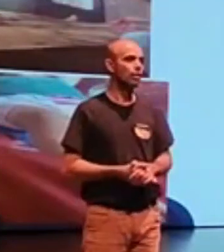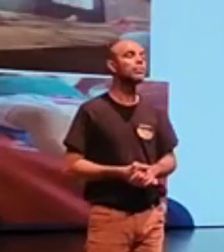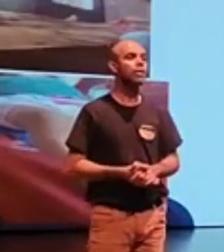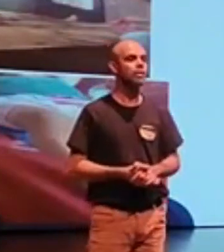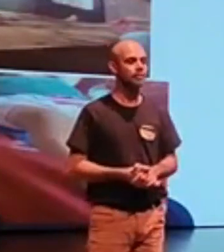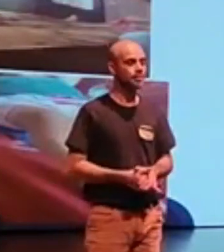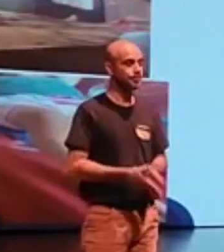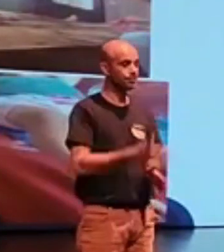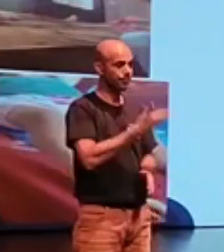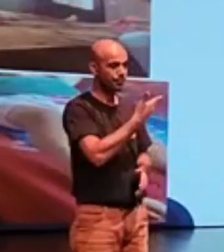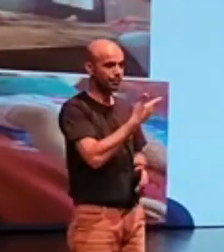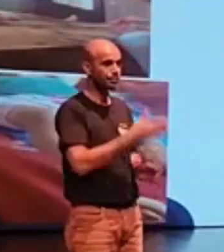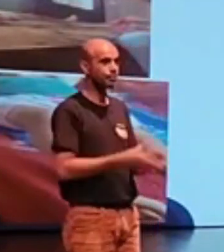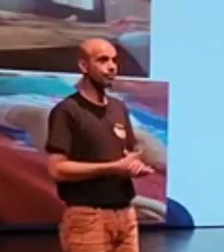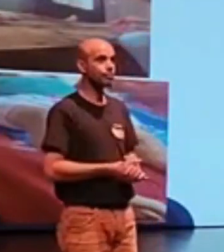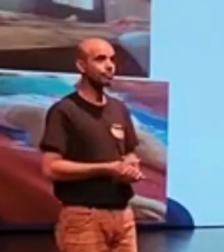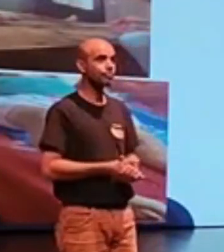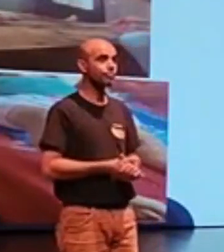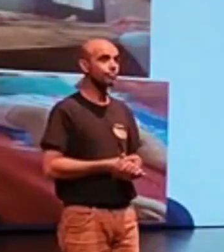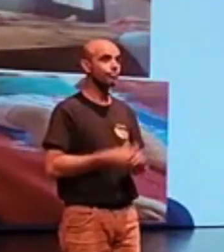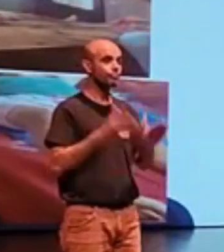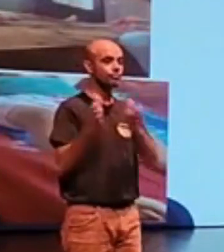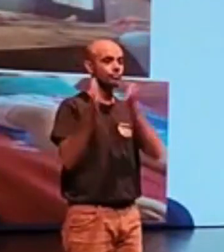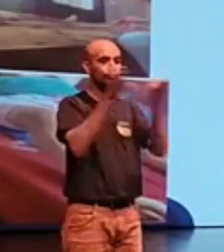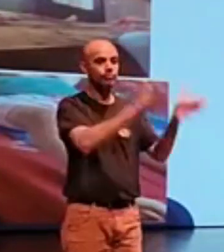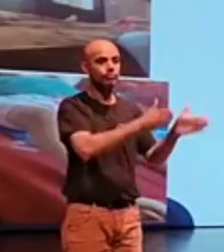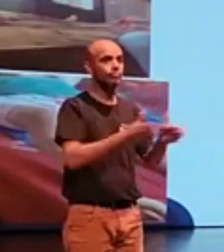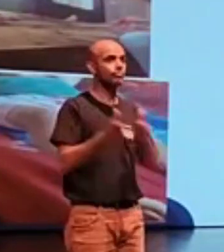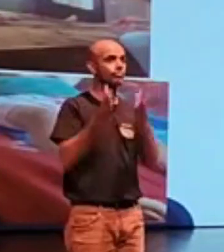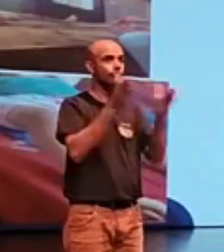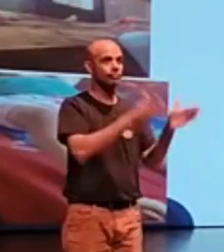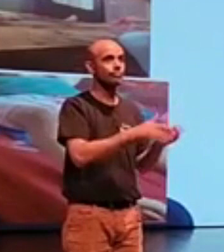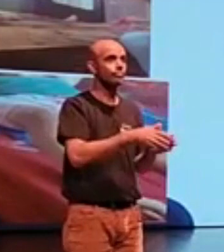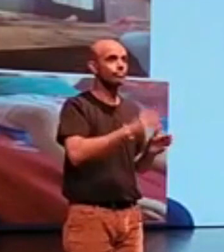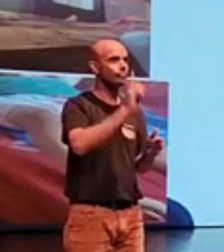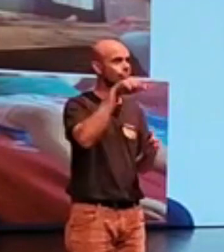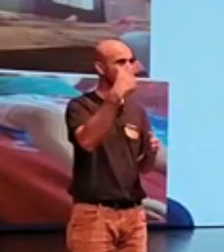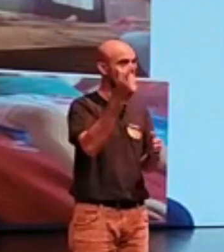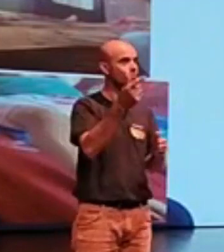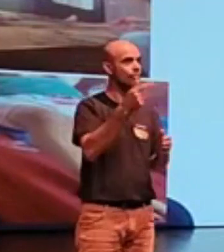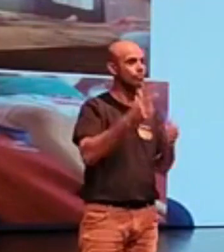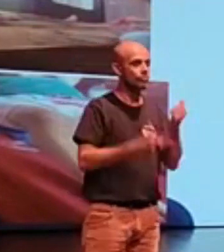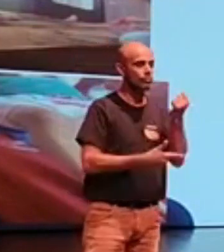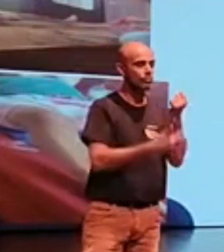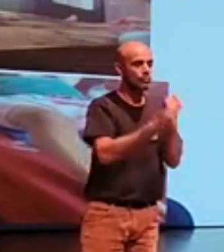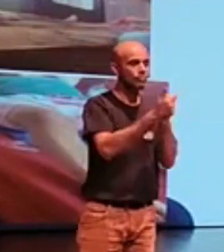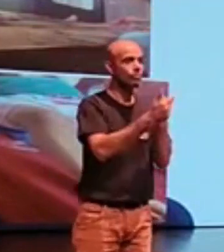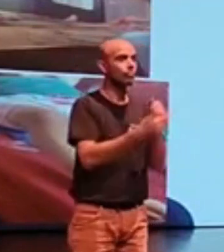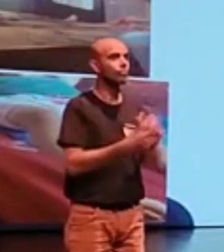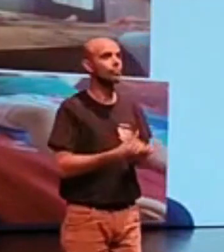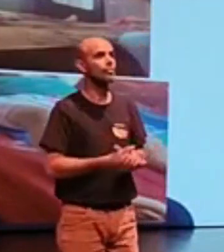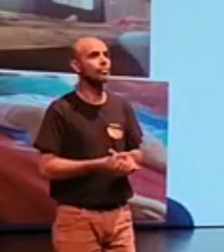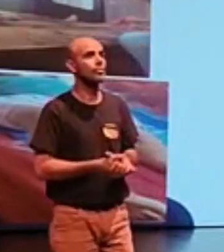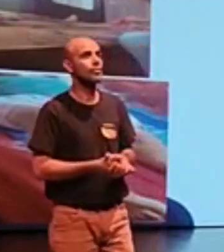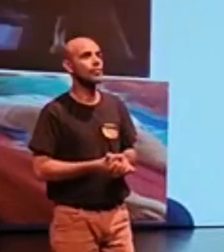E aqui, vamos lá, vamos ver se eu consigo passar um pós-operatório dela. Deixa eu ver, queria que passasse,